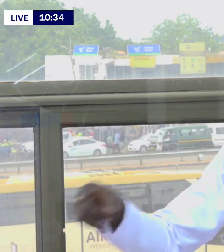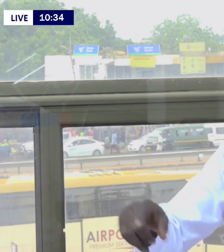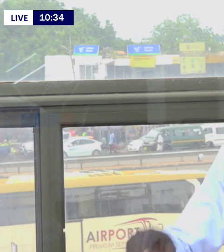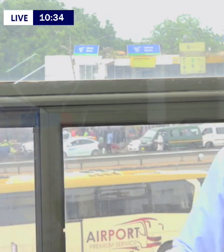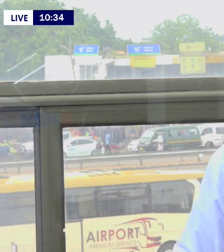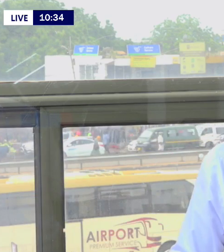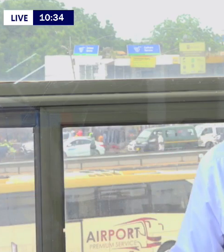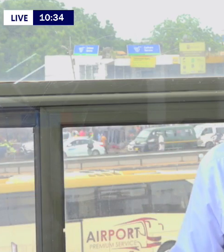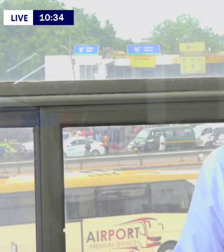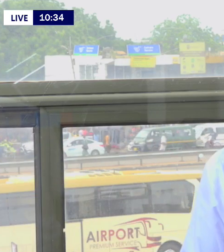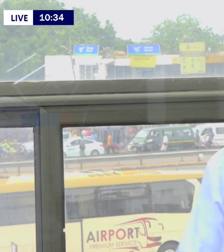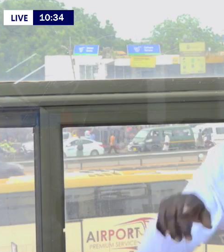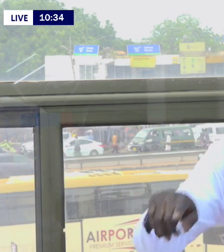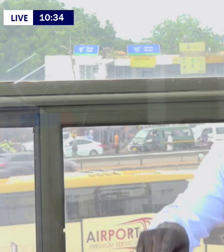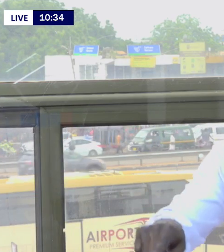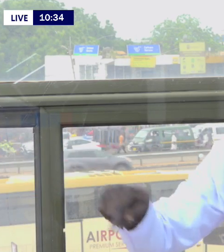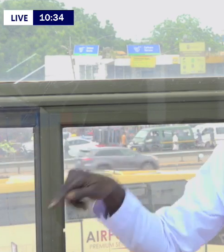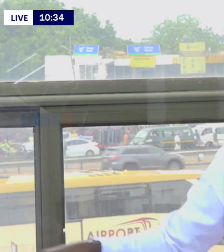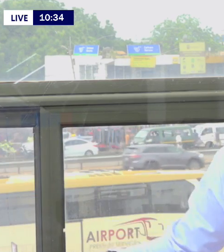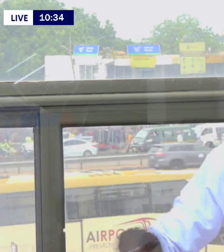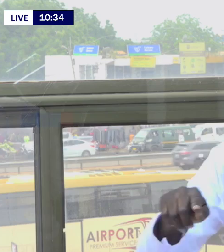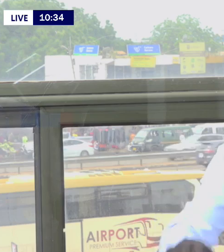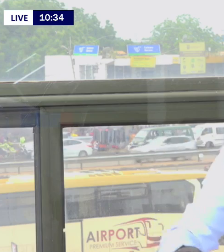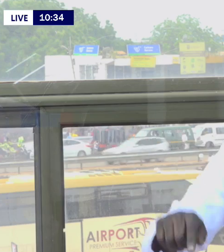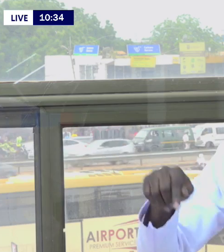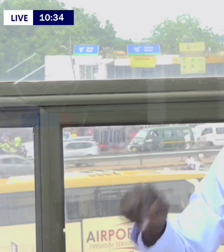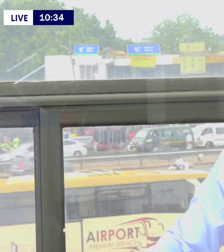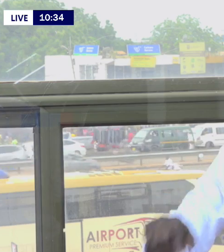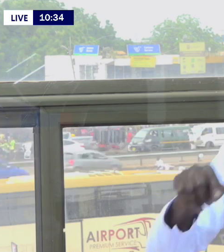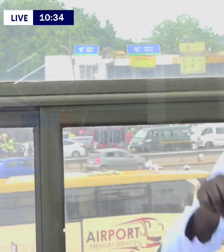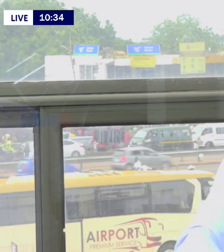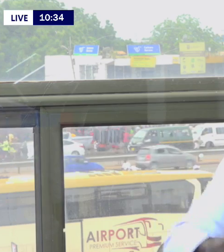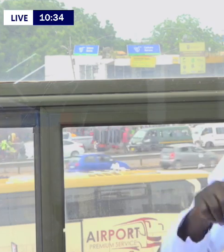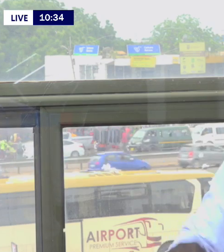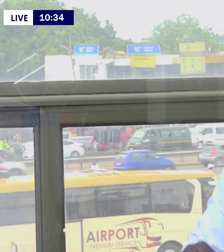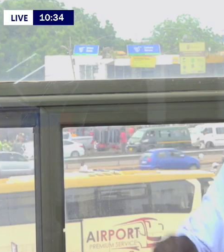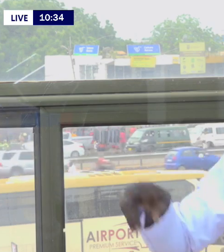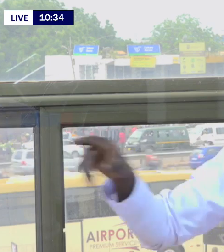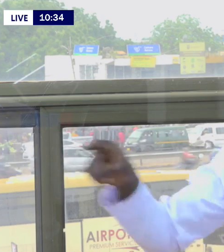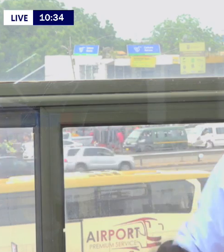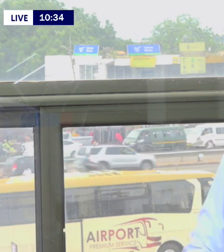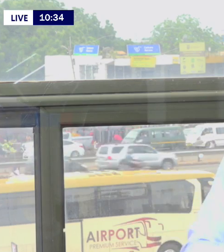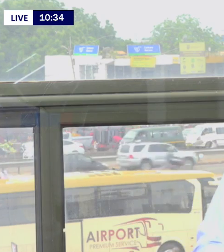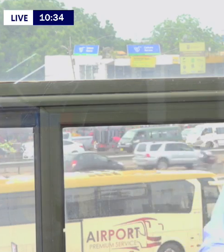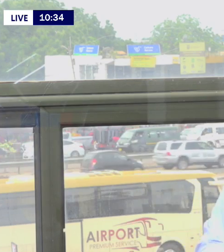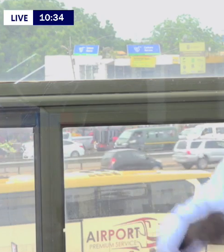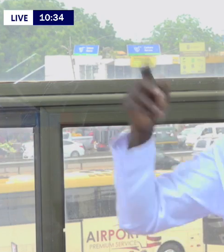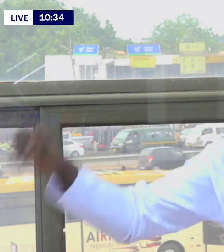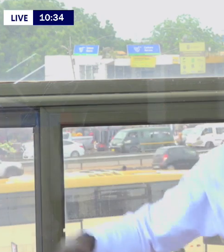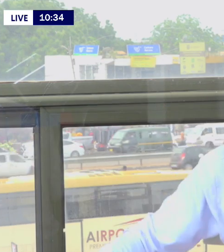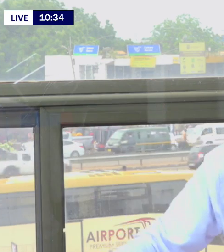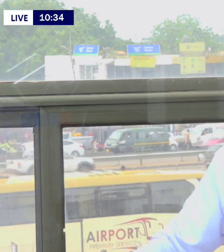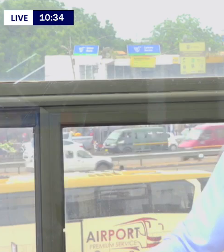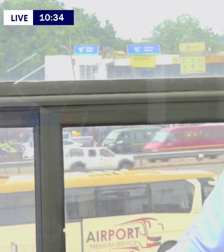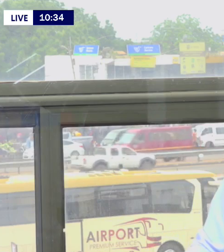ni no ye ma nkoto na se nipa na o te ho no no na wo adwumbo ni wo ni trim na wa ye na adwene se enya wo na me hwe na me se ye